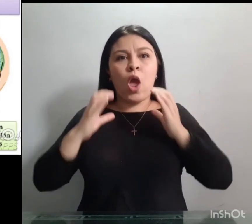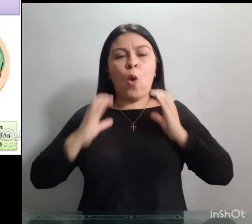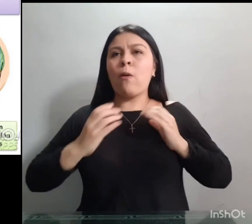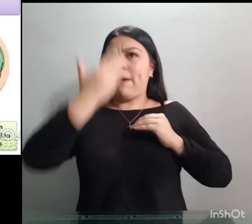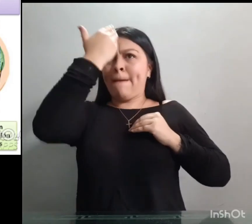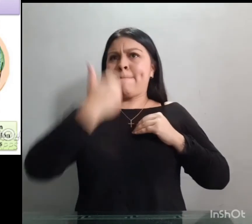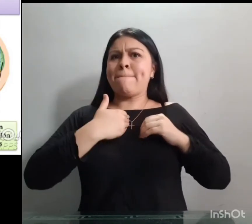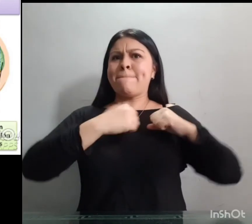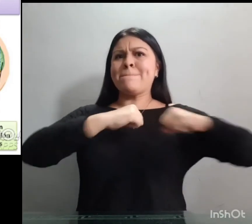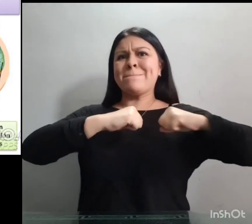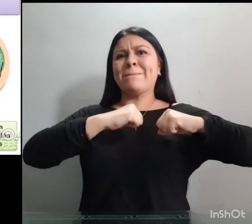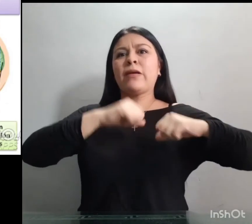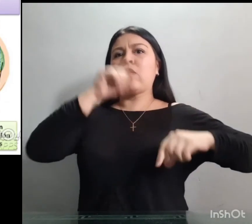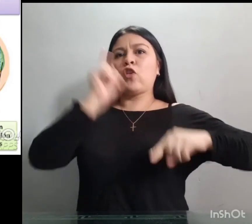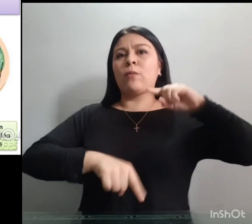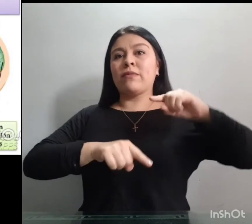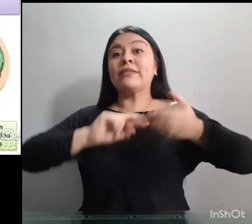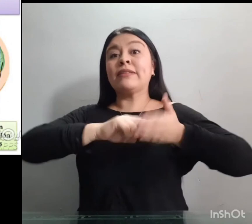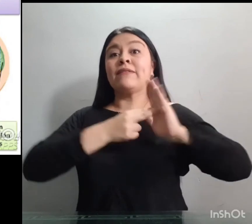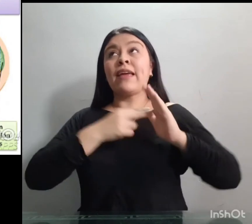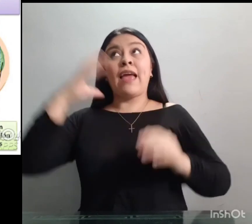el hemisferio izquierdo.